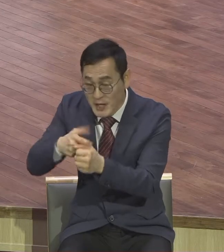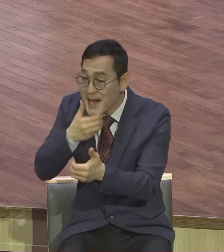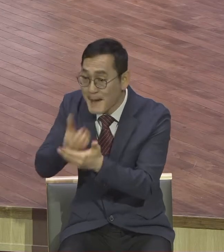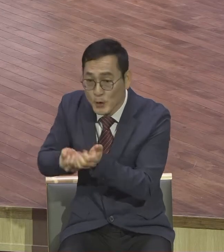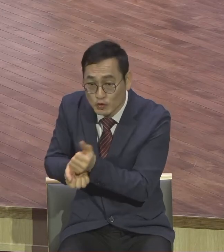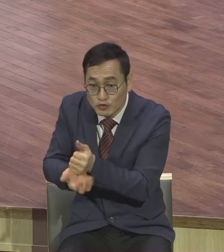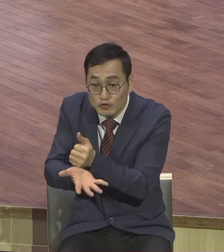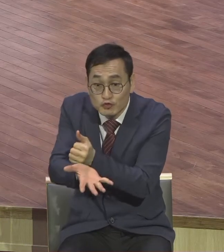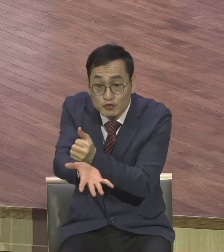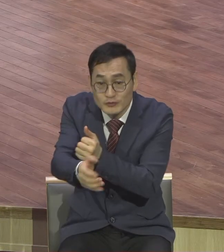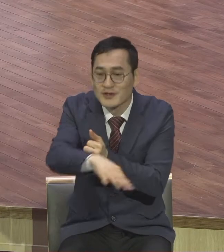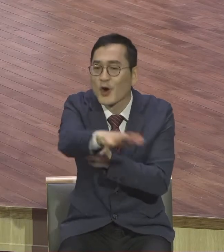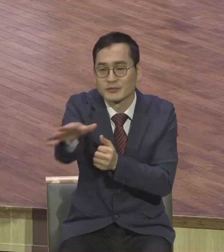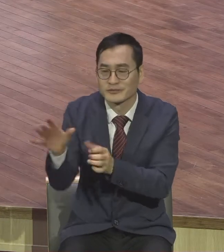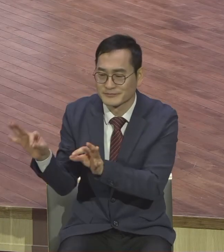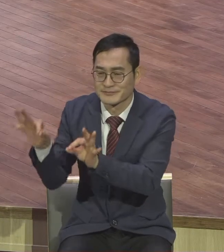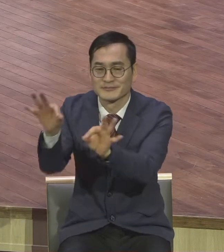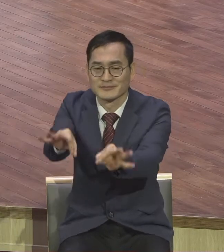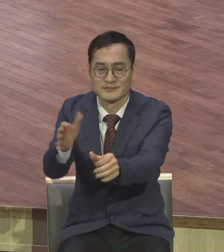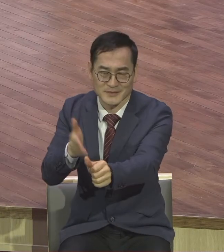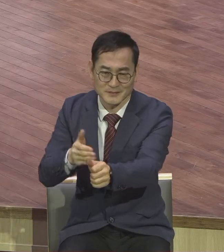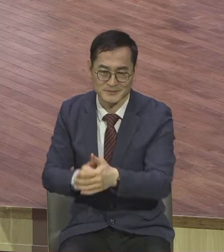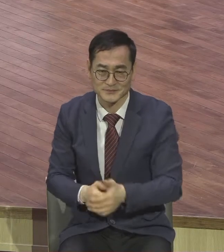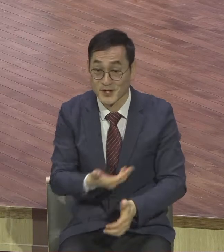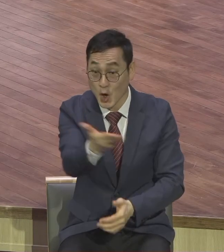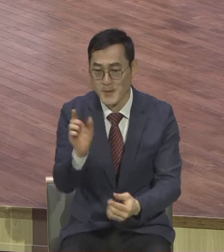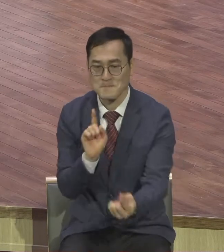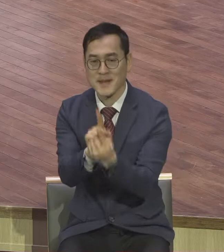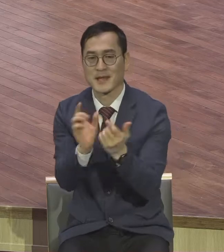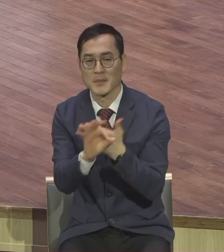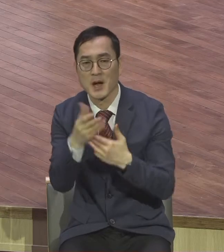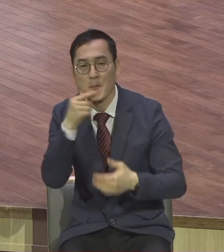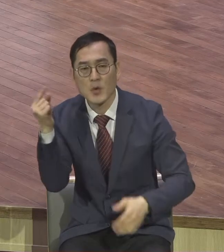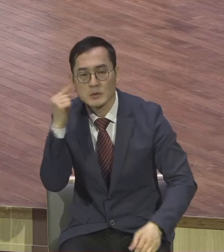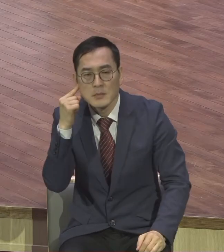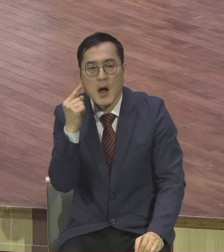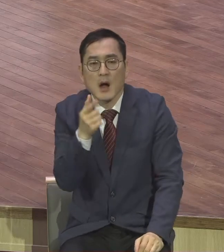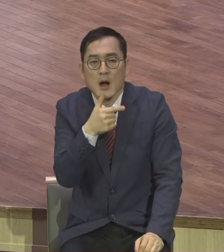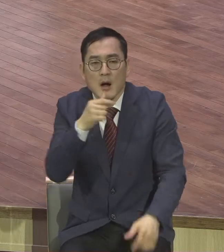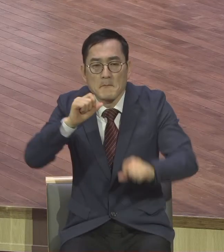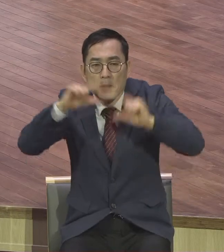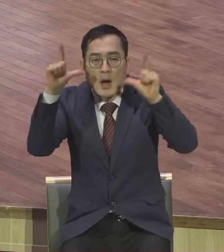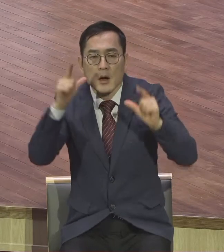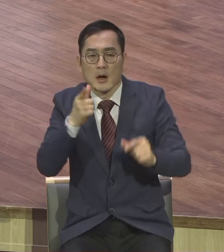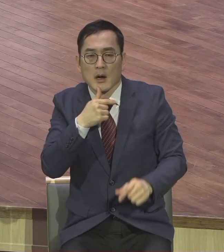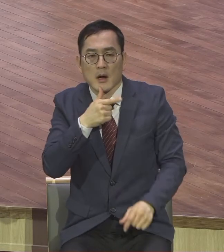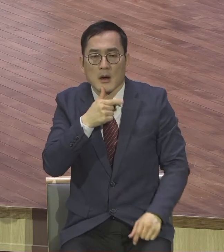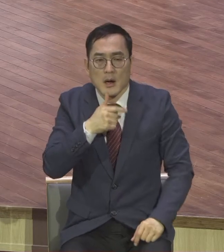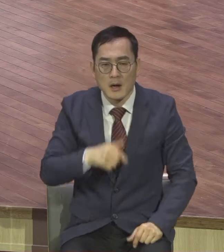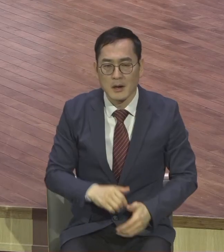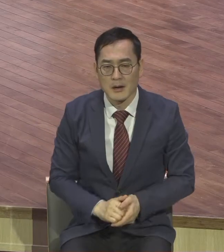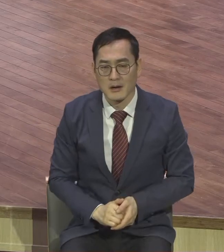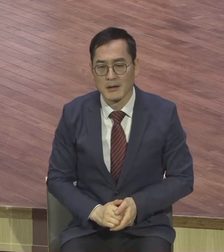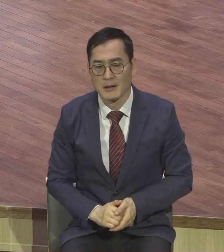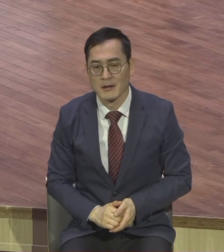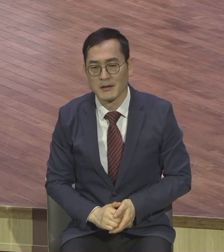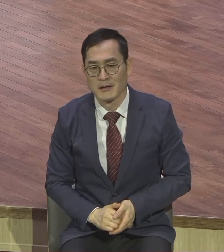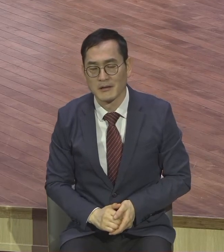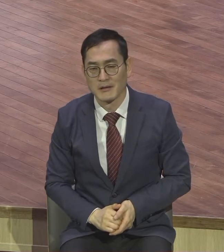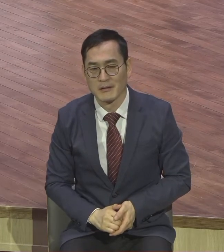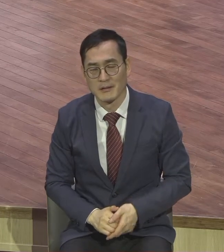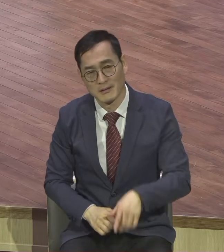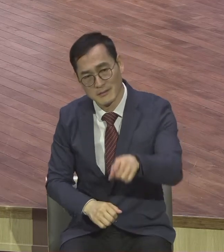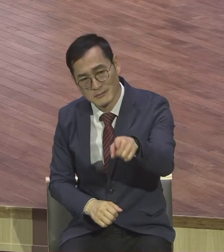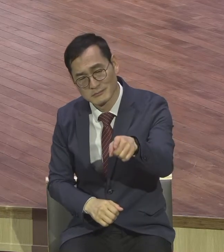바랍니다 여러분 만났다 그러면 아 복음이 위대하구나 야 내가 알기로 저 사람 오랫동안 내가 봤는데 별